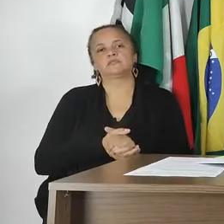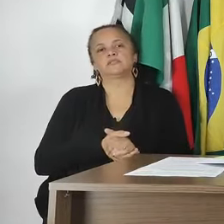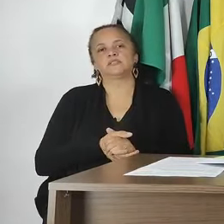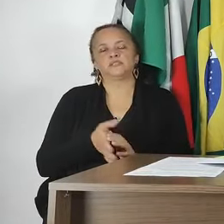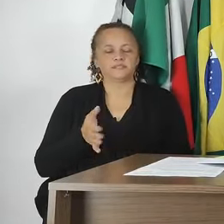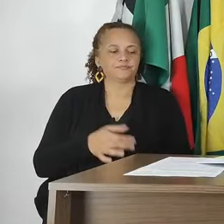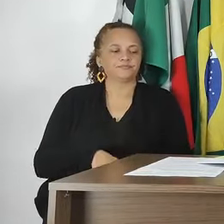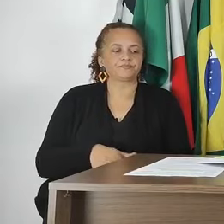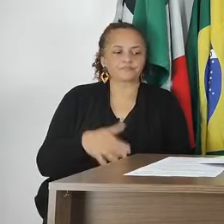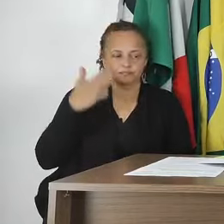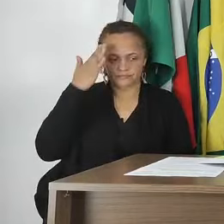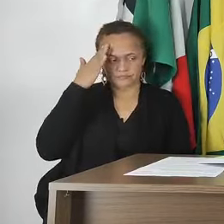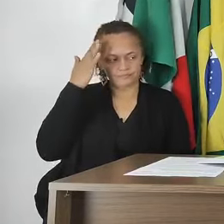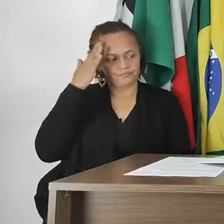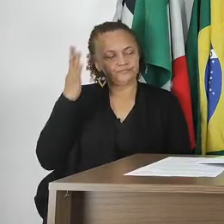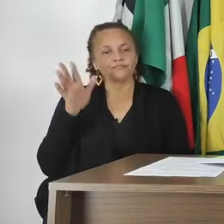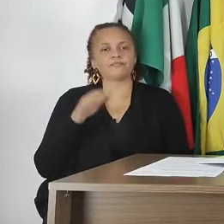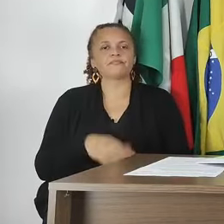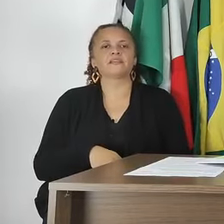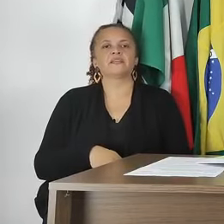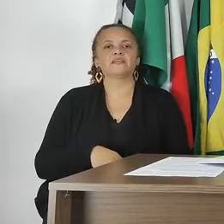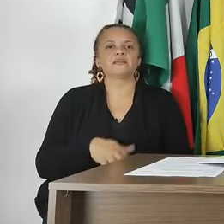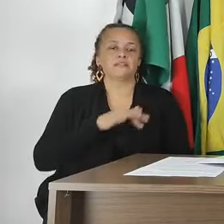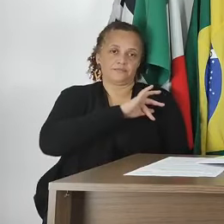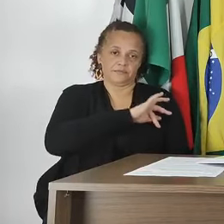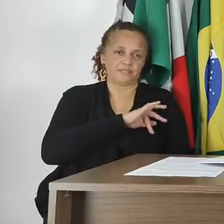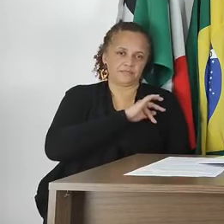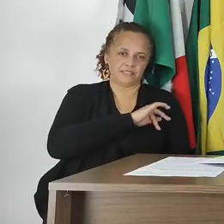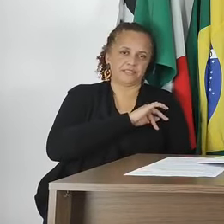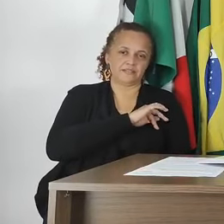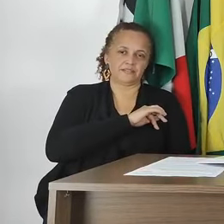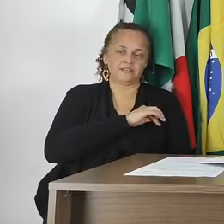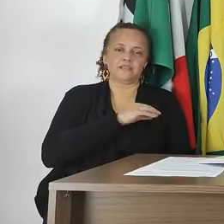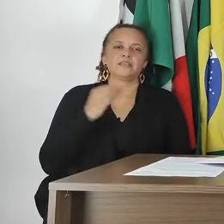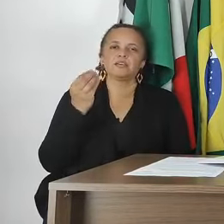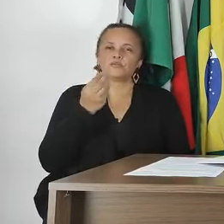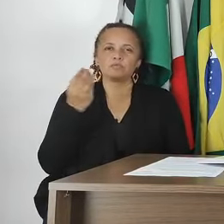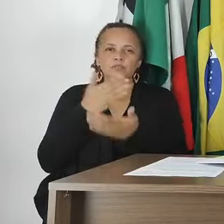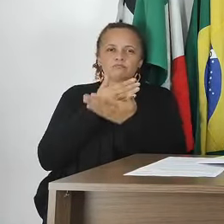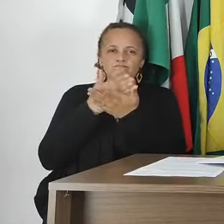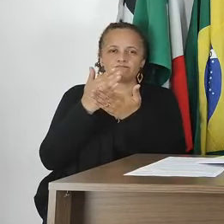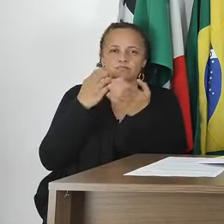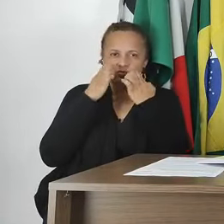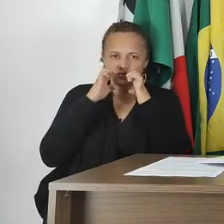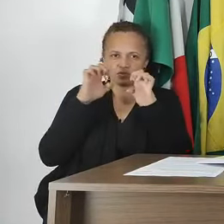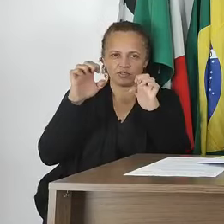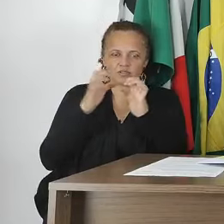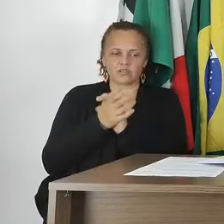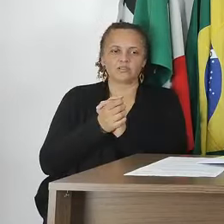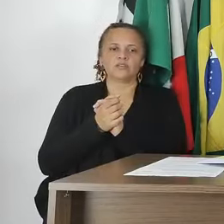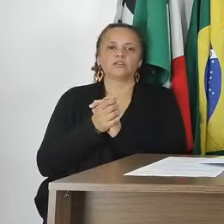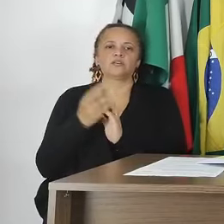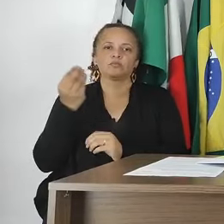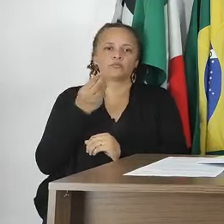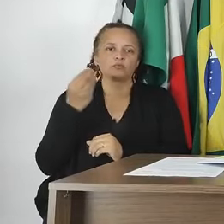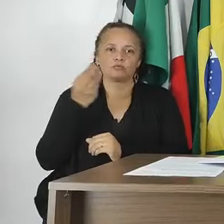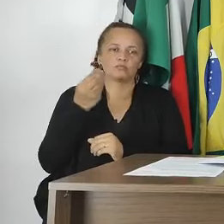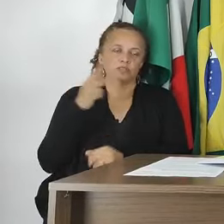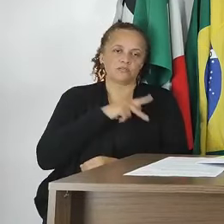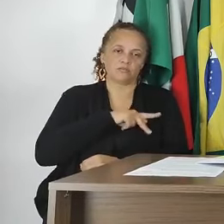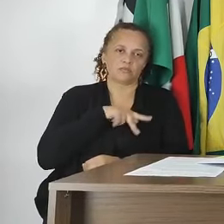ó Filipenses, que no princípio do Evangelho, quando eu parti da Macedônia, nenhuma igreja comunicou comigo com respeito a dar e